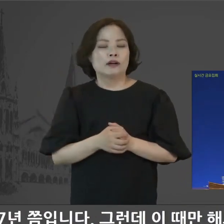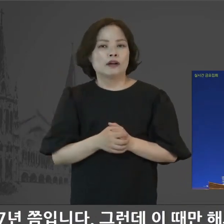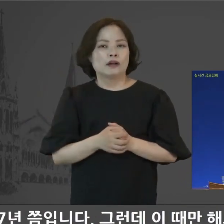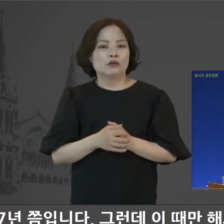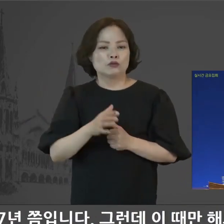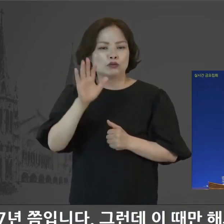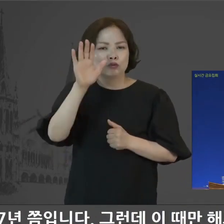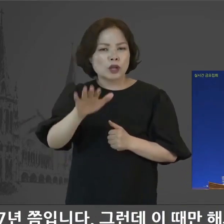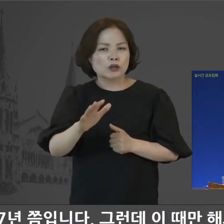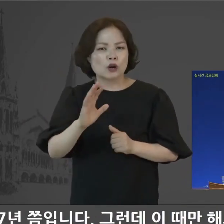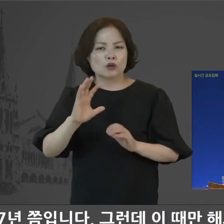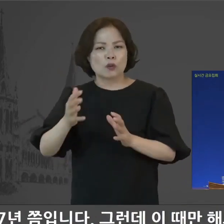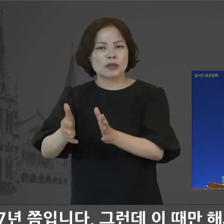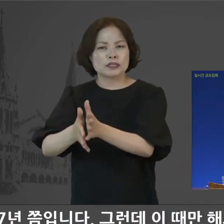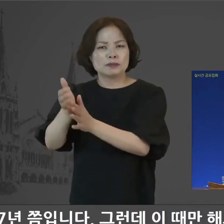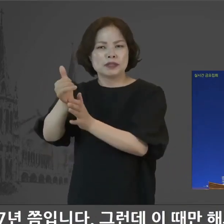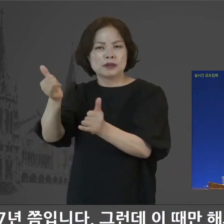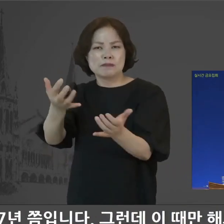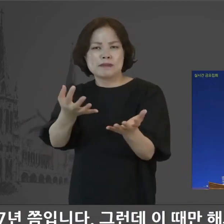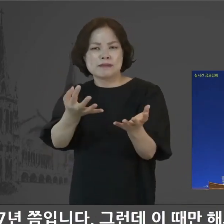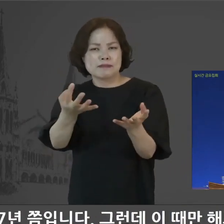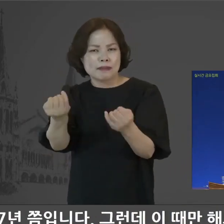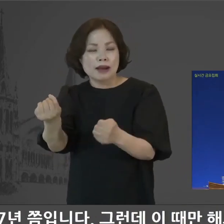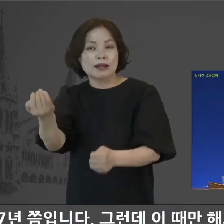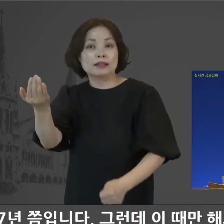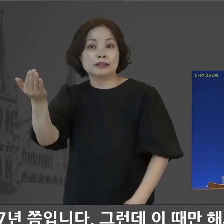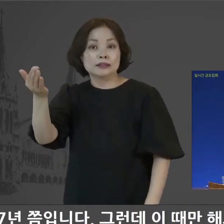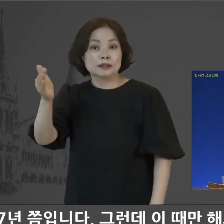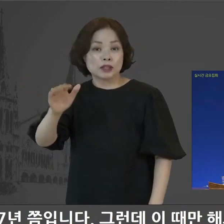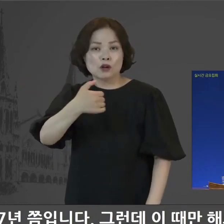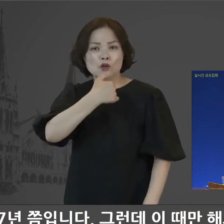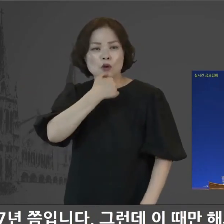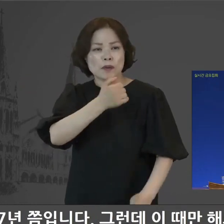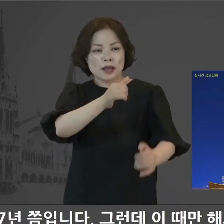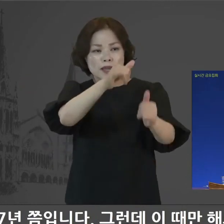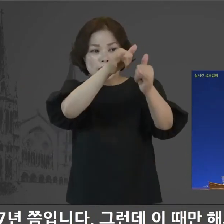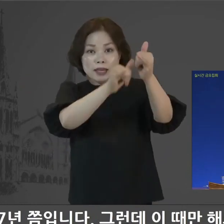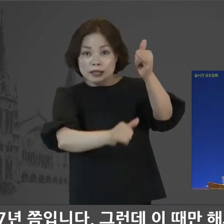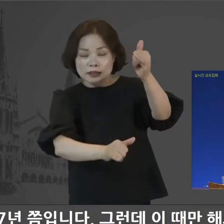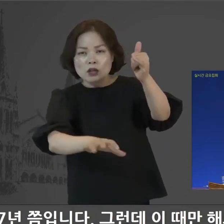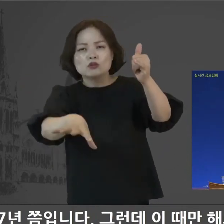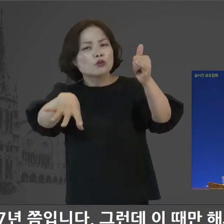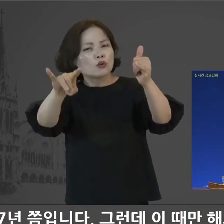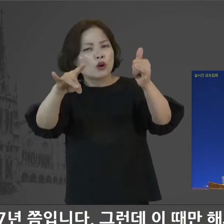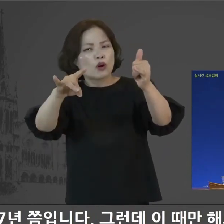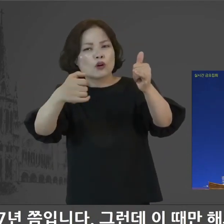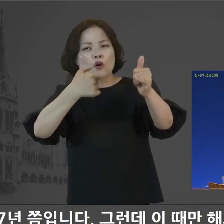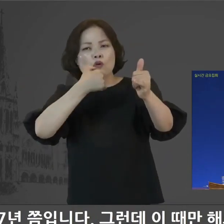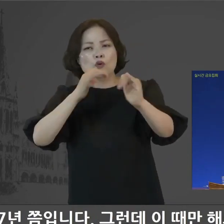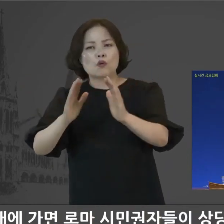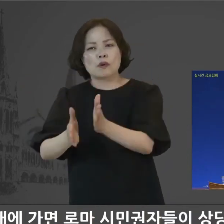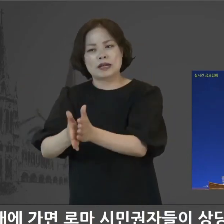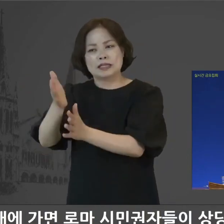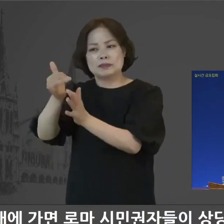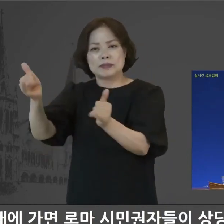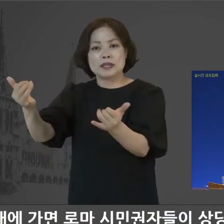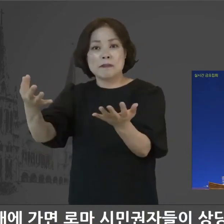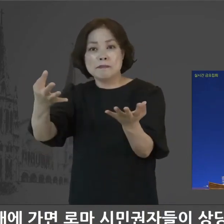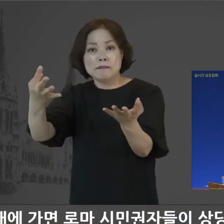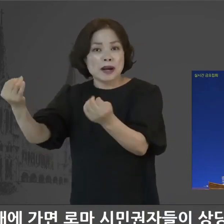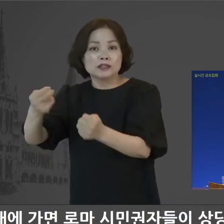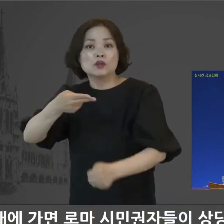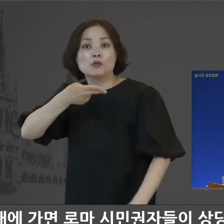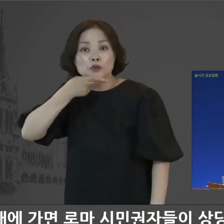후대에 가면 로마 시민권자들이 상당히 많아진 걸로 로마 역사에 나오는데 요 초기에는 로마 시민권자들이 많지 않았습니다.